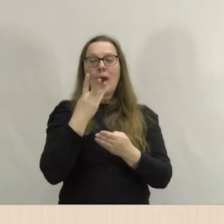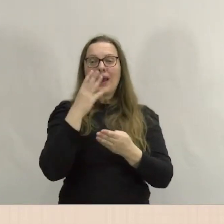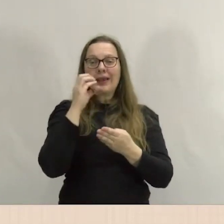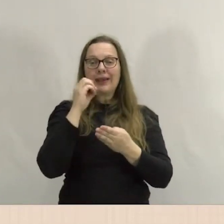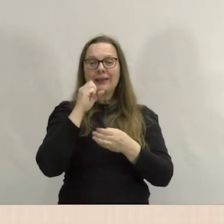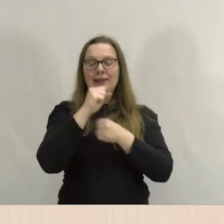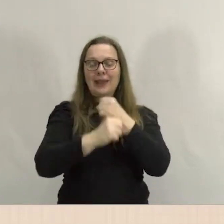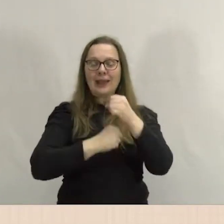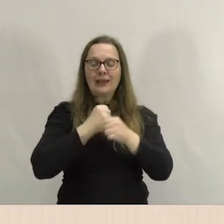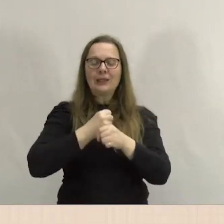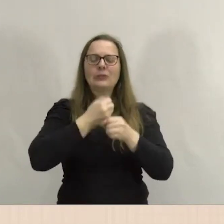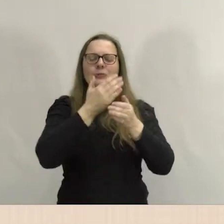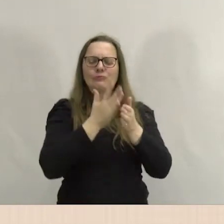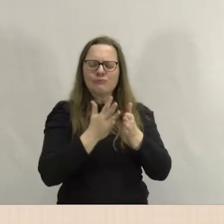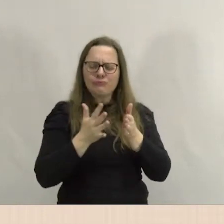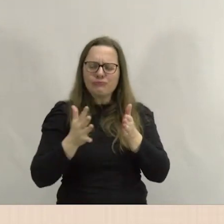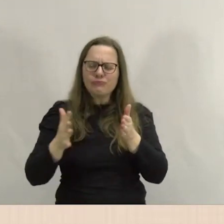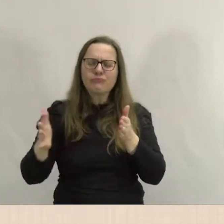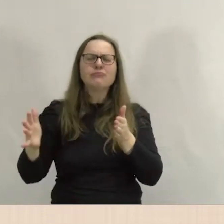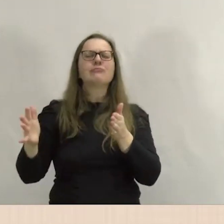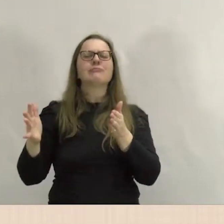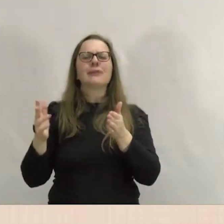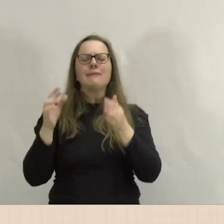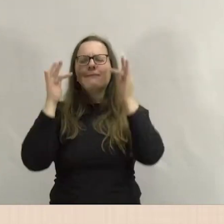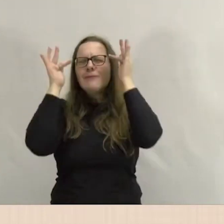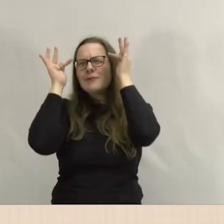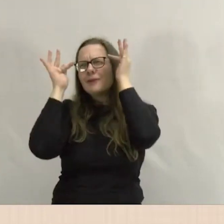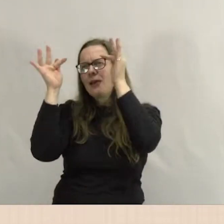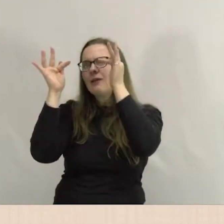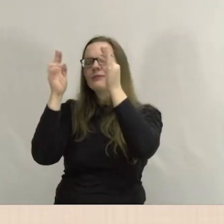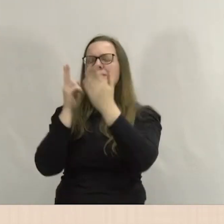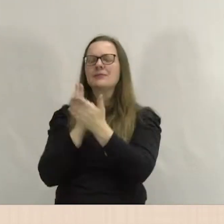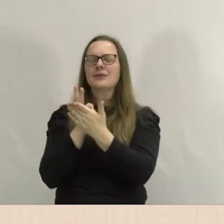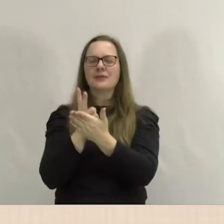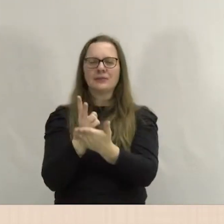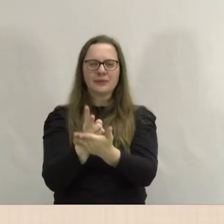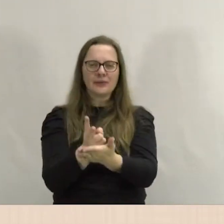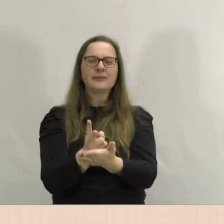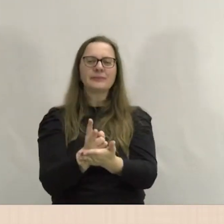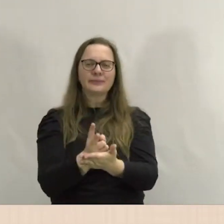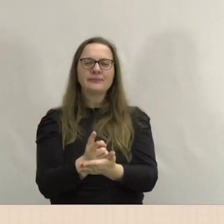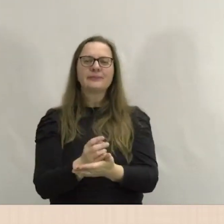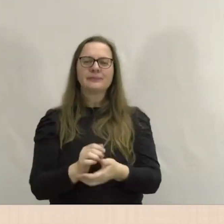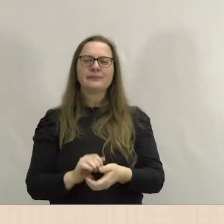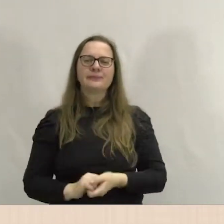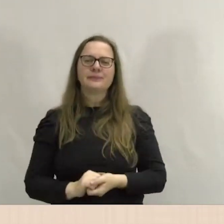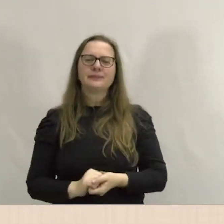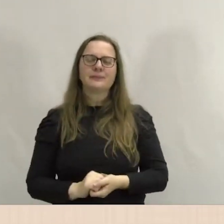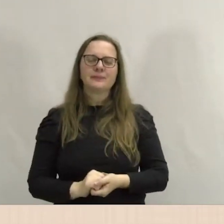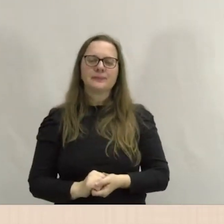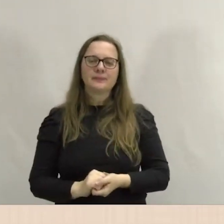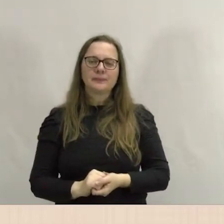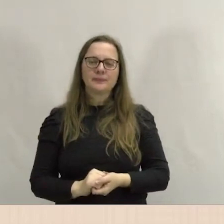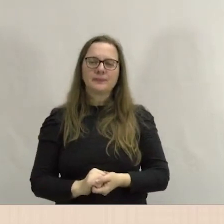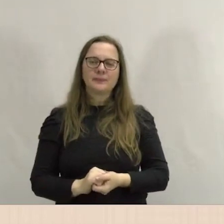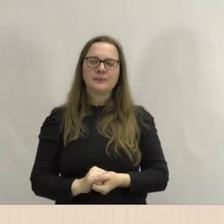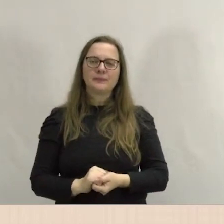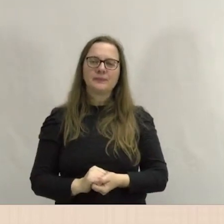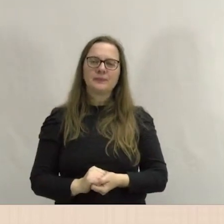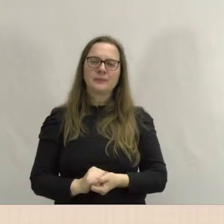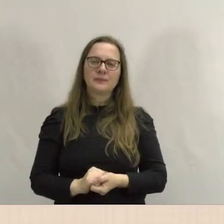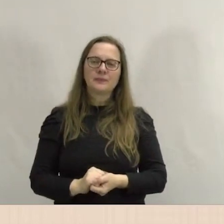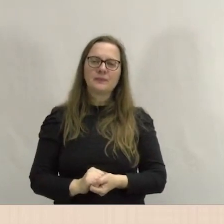esse grupo de irmãos. Todos nós, irmãos, saímos cruz para as coisas do Senhor, não